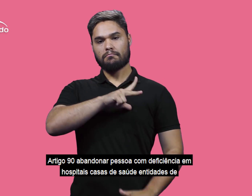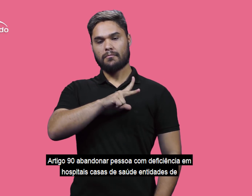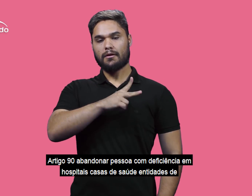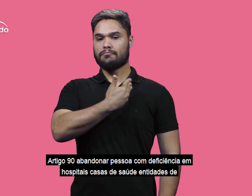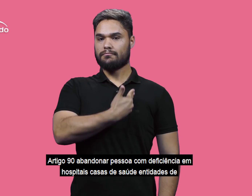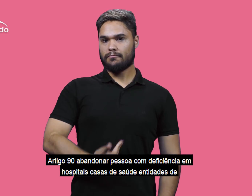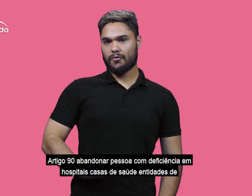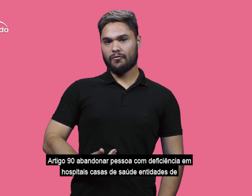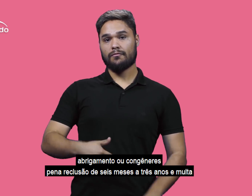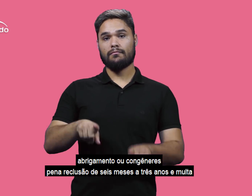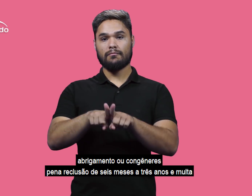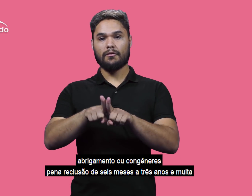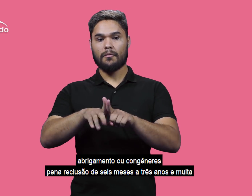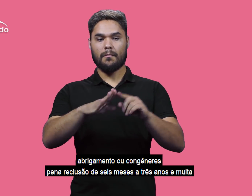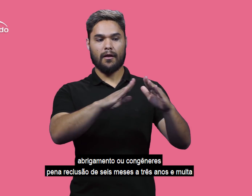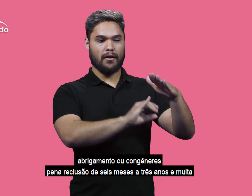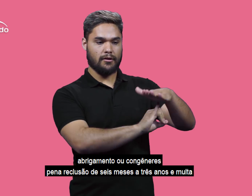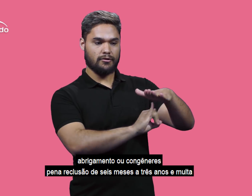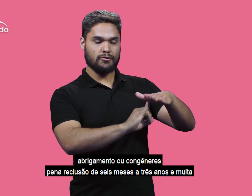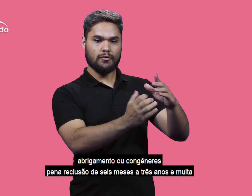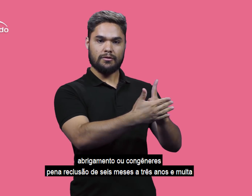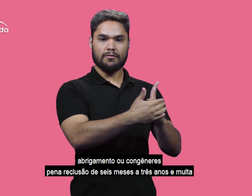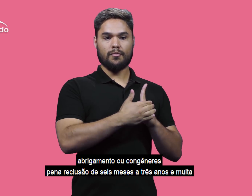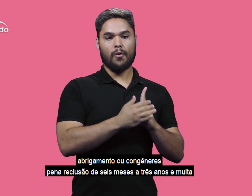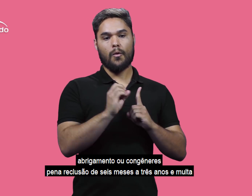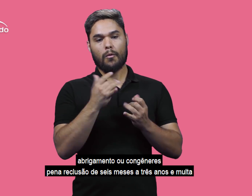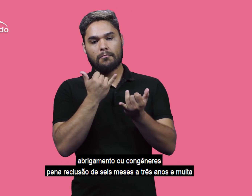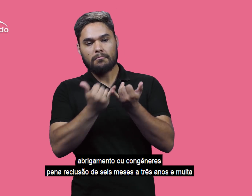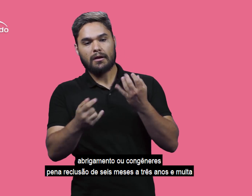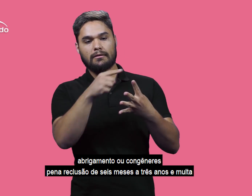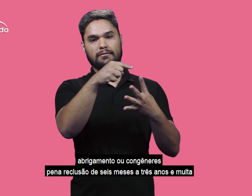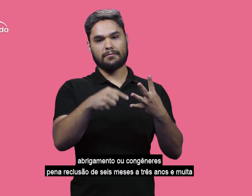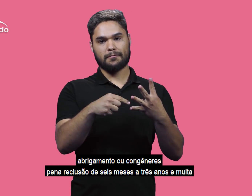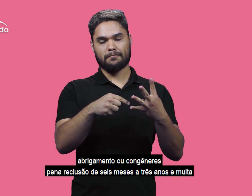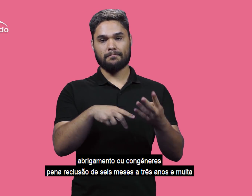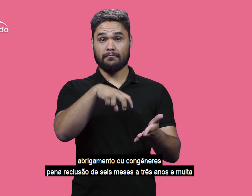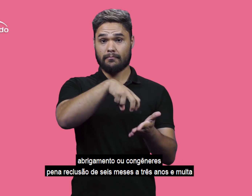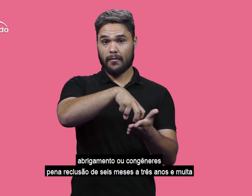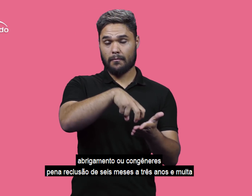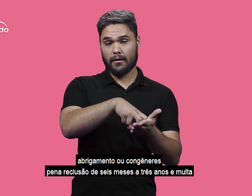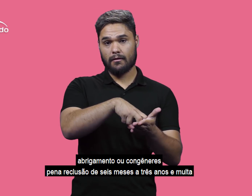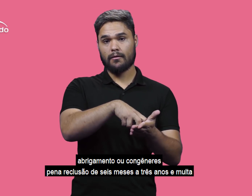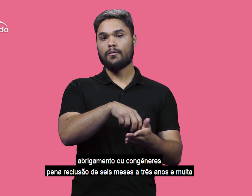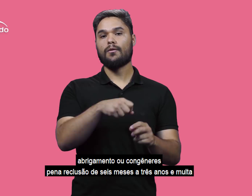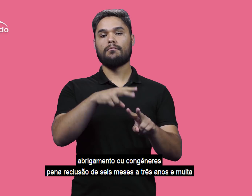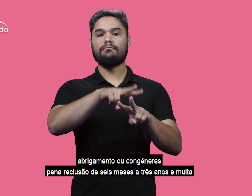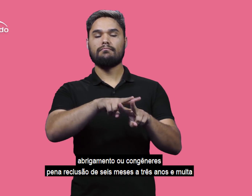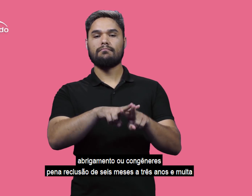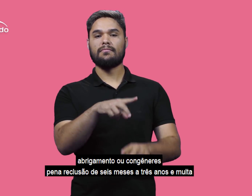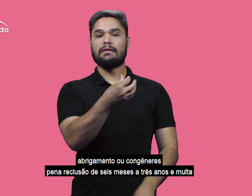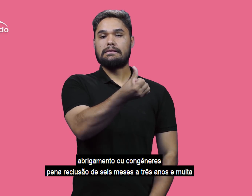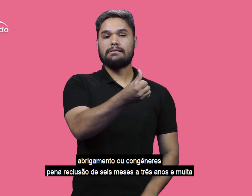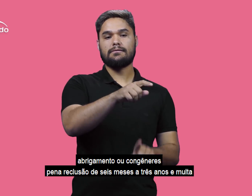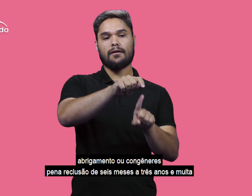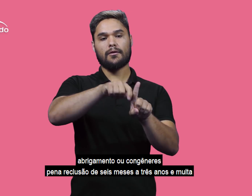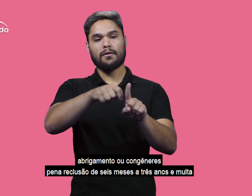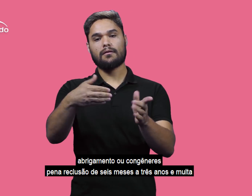entidades de abrigamento congêneres pena reclusão de seis meses a três anos e